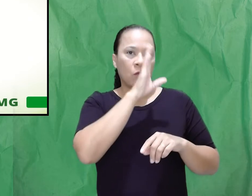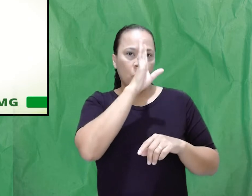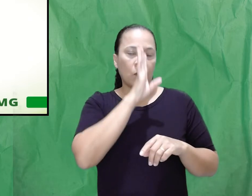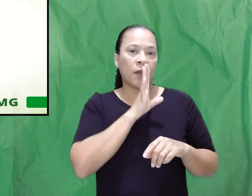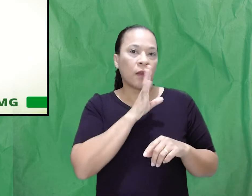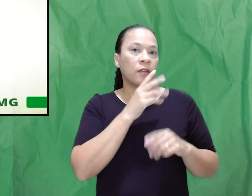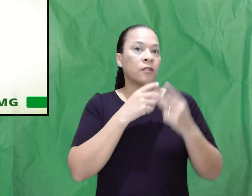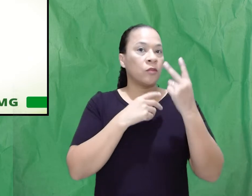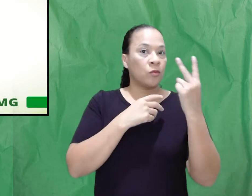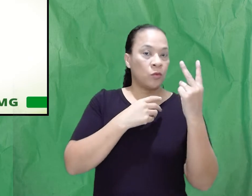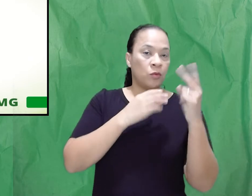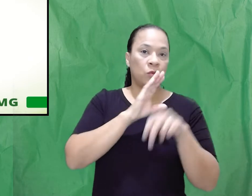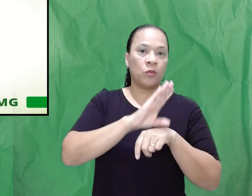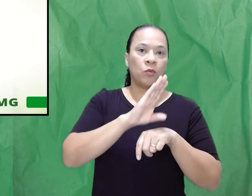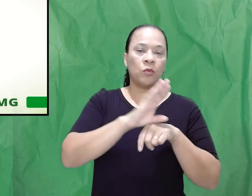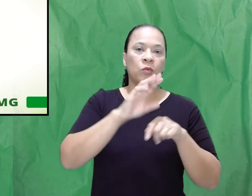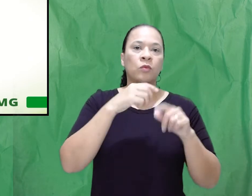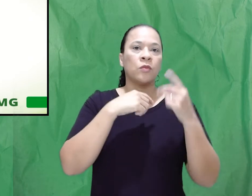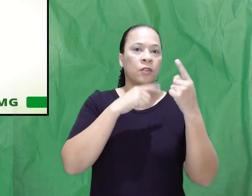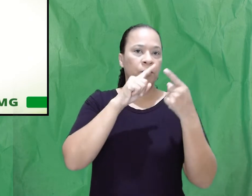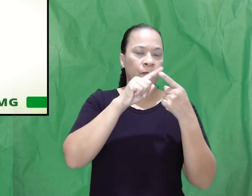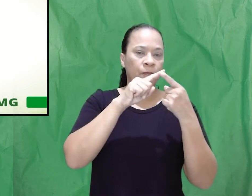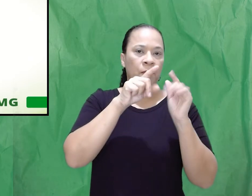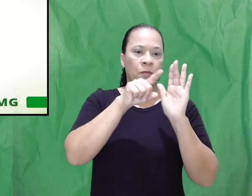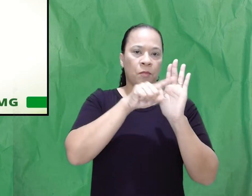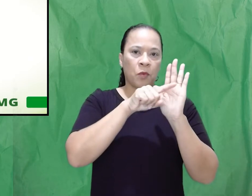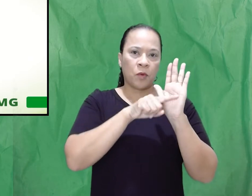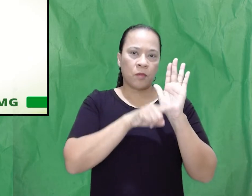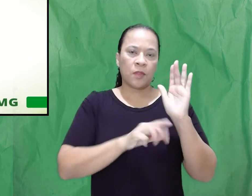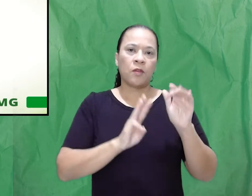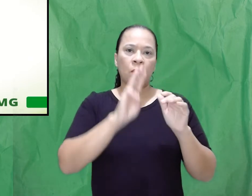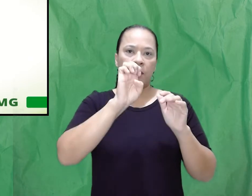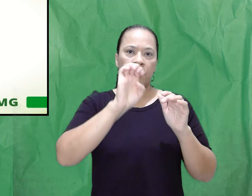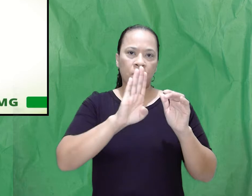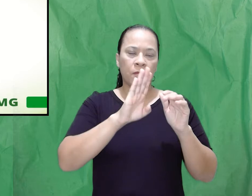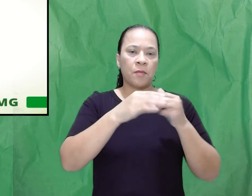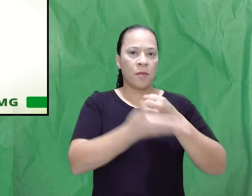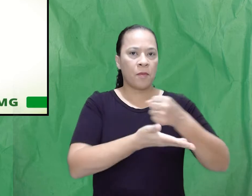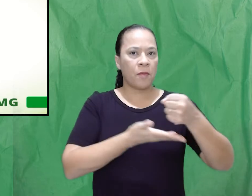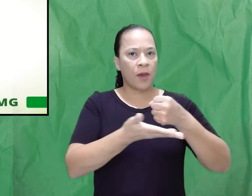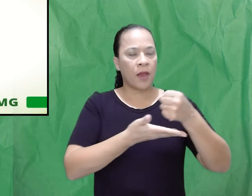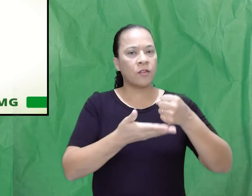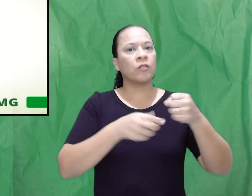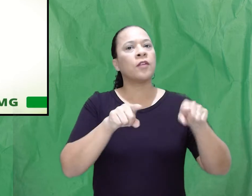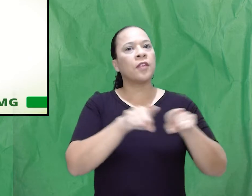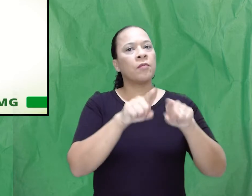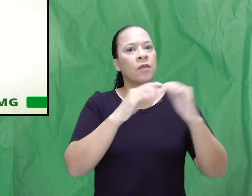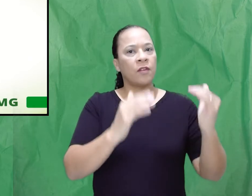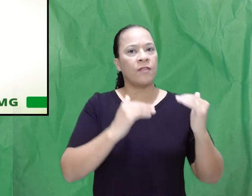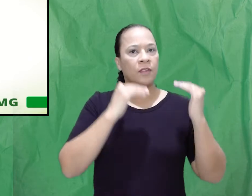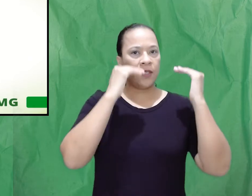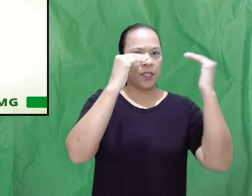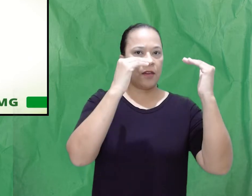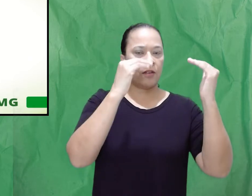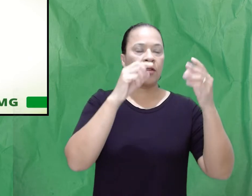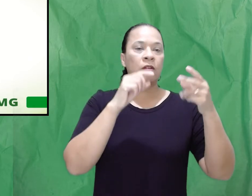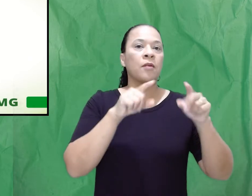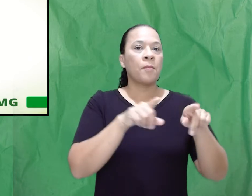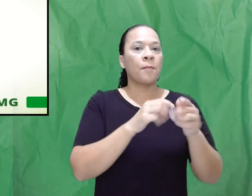curso de Programação Web Básico e seguido de Programação Web Avançado, principalmente o Programação Web